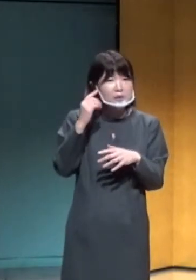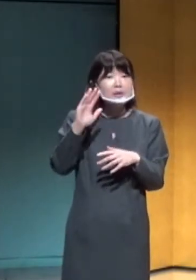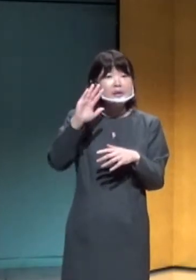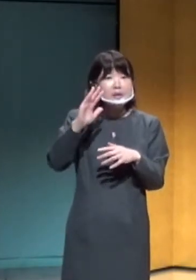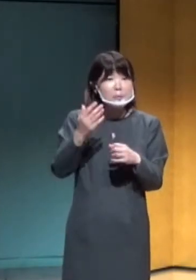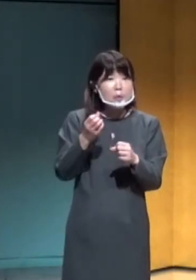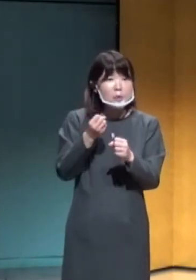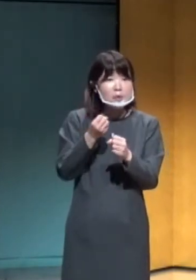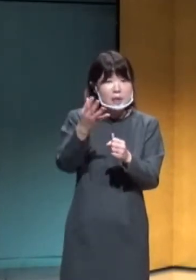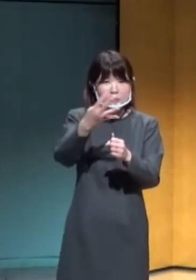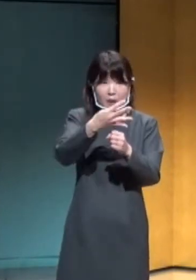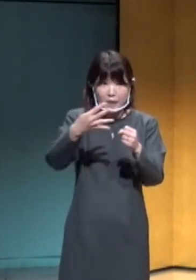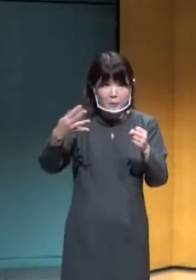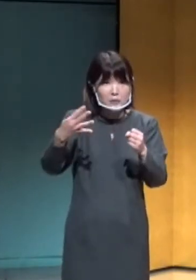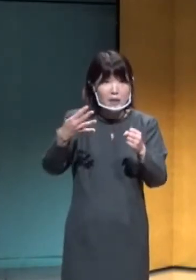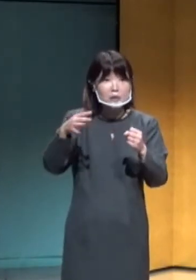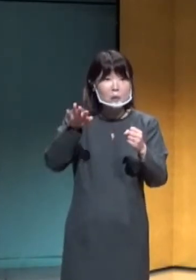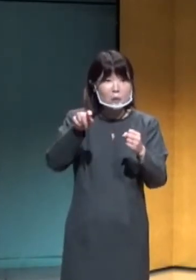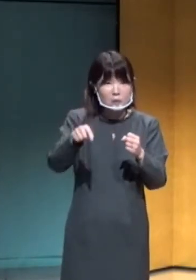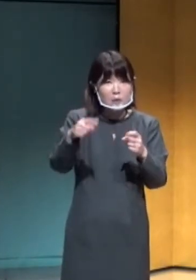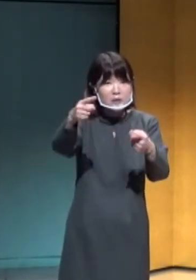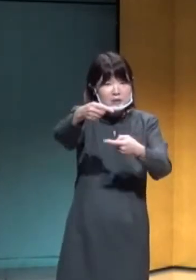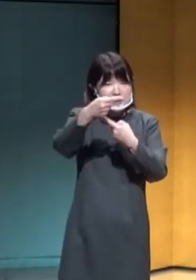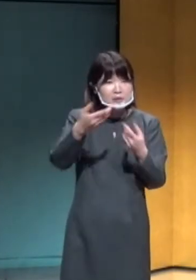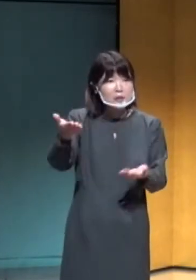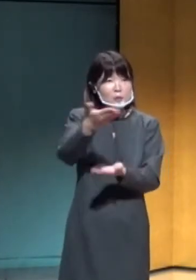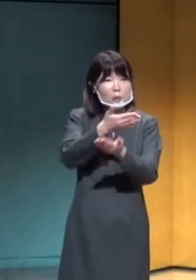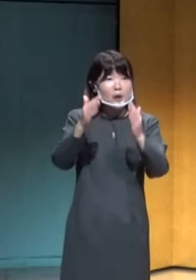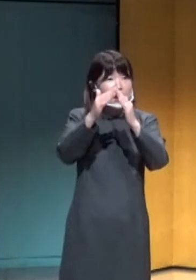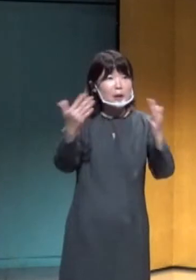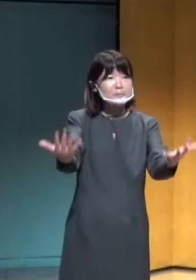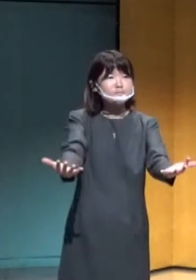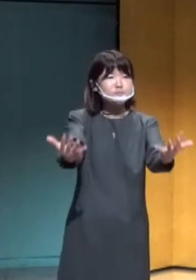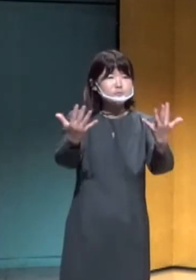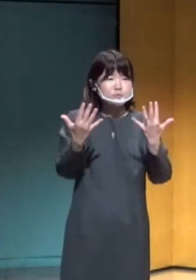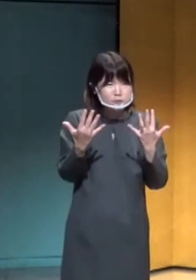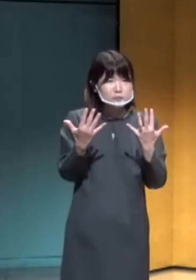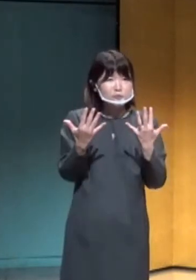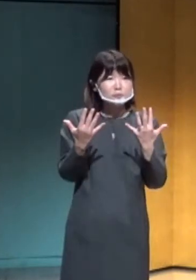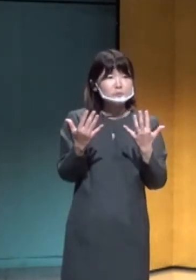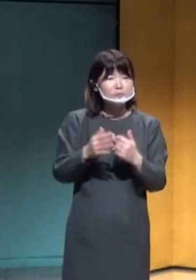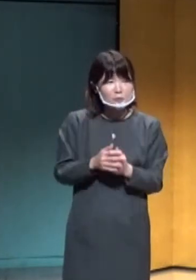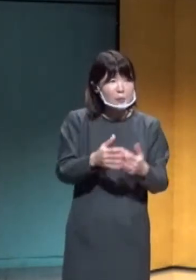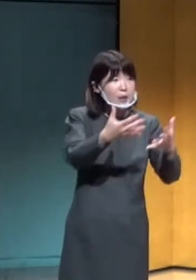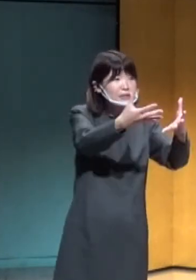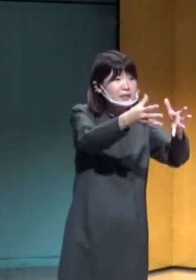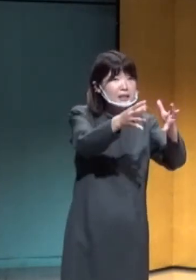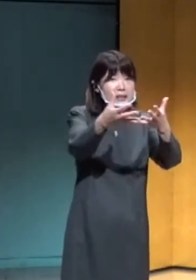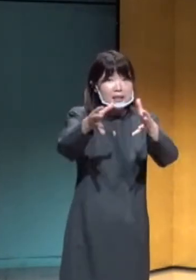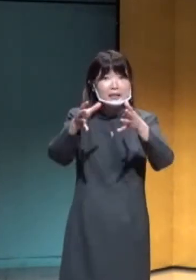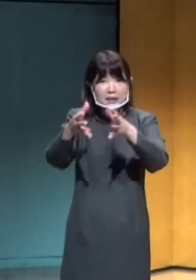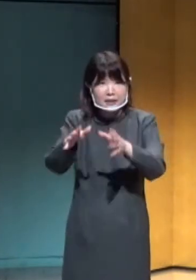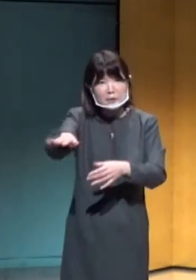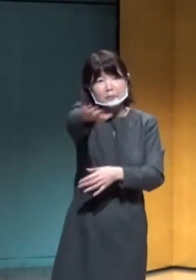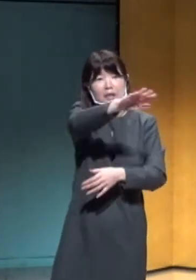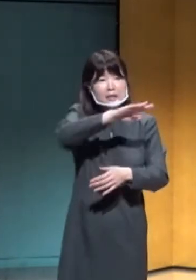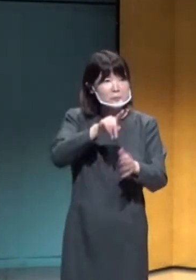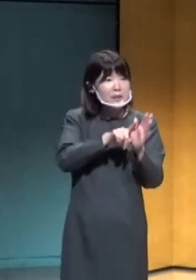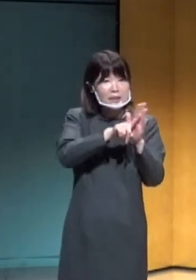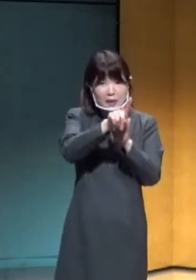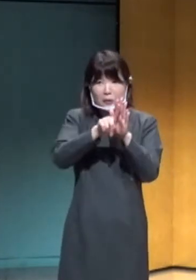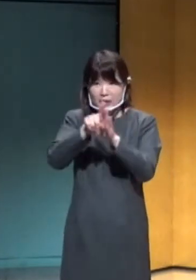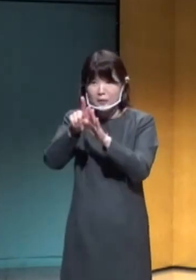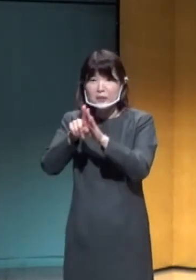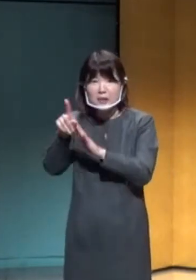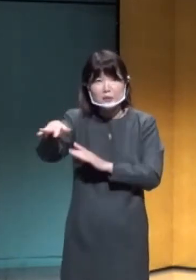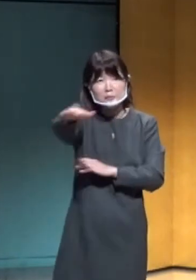新年貸し交換会に、ご参加いただきまして、本当に各団体の皆様、そして代表の皆様、ありがとうございます